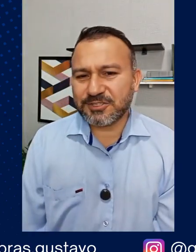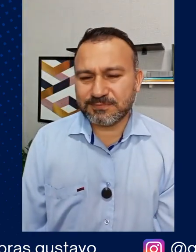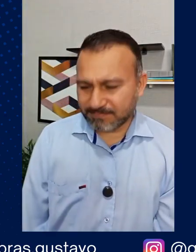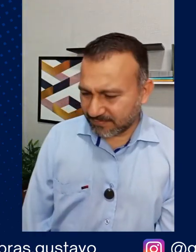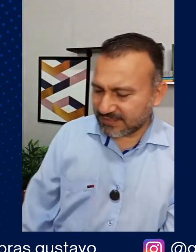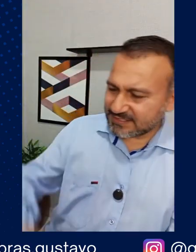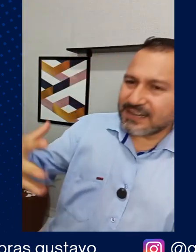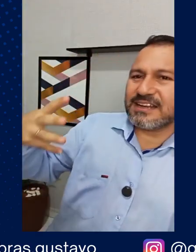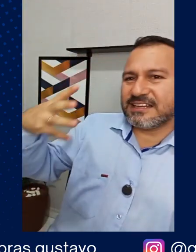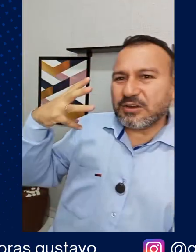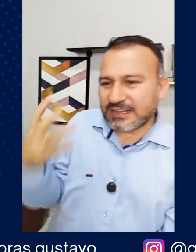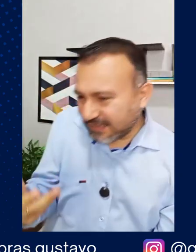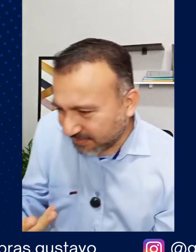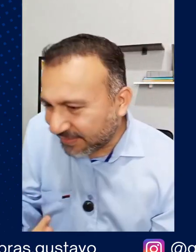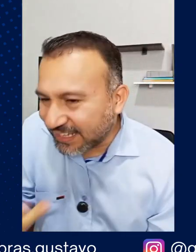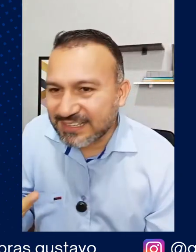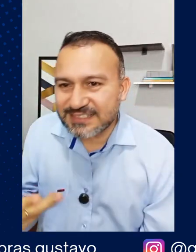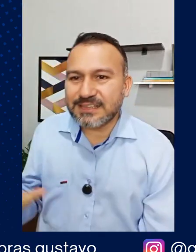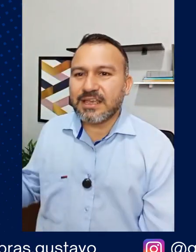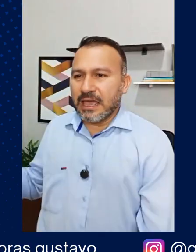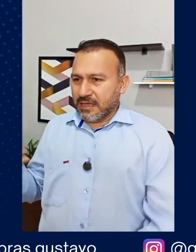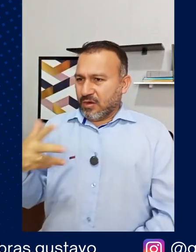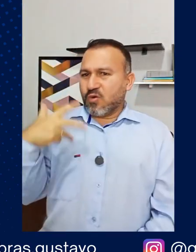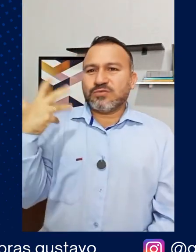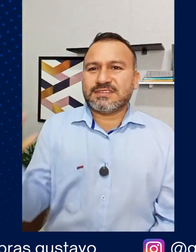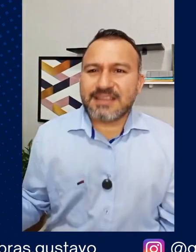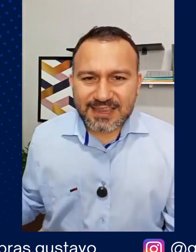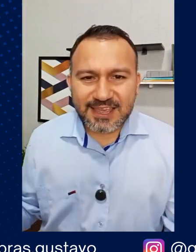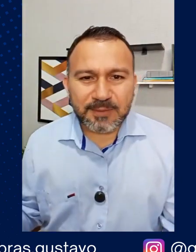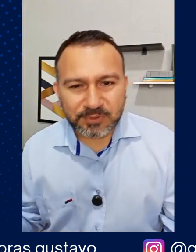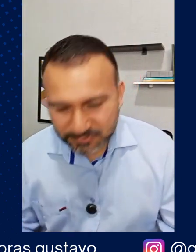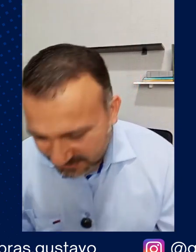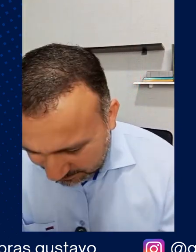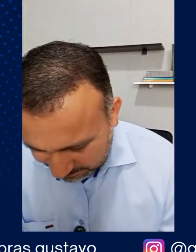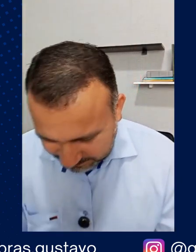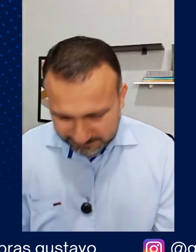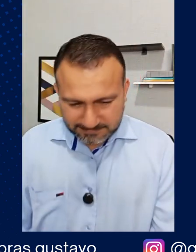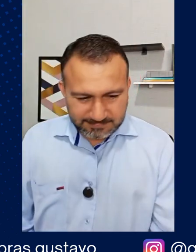que vocês acham? Será que falar assim consegue